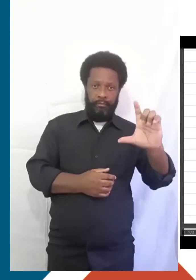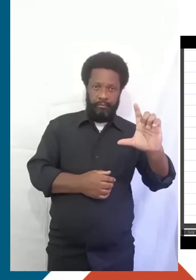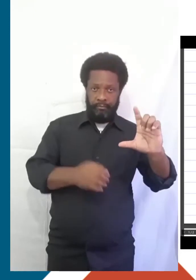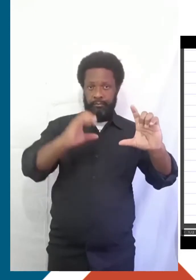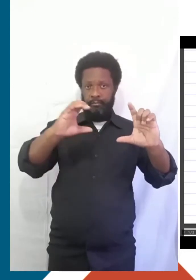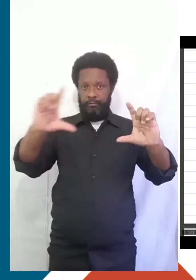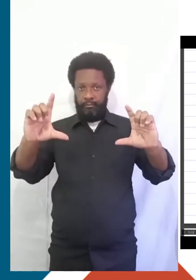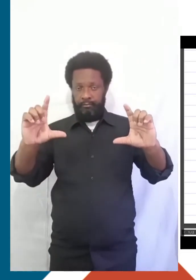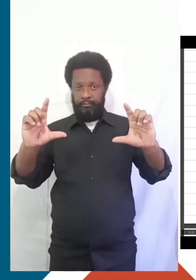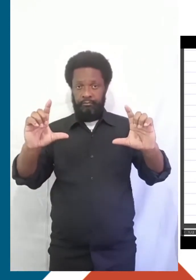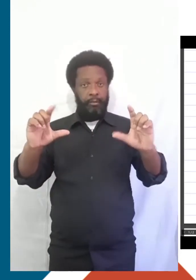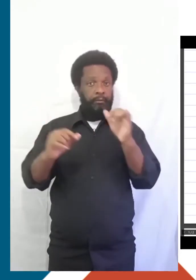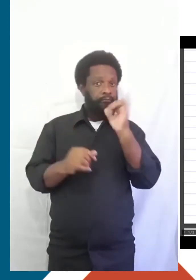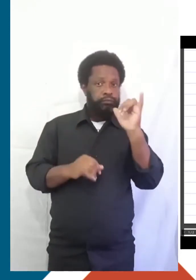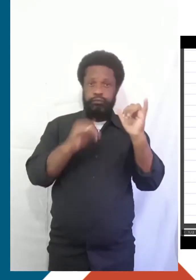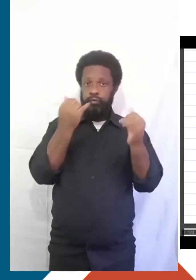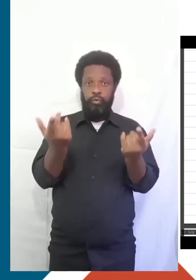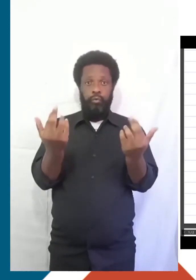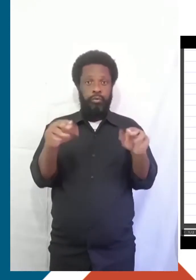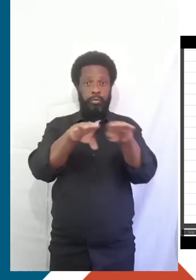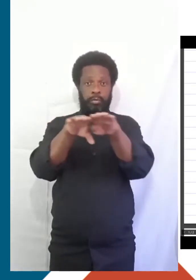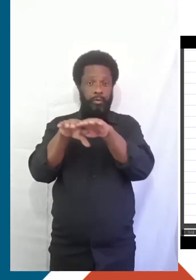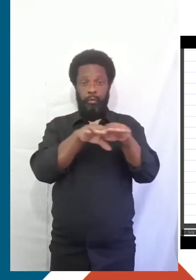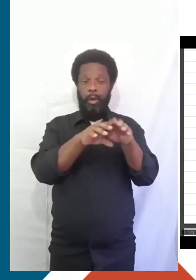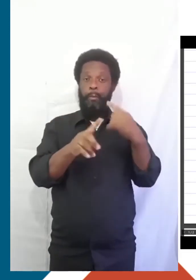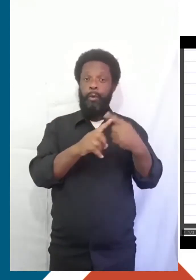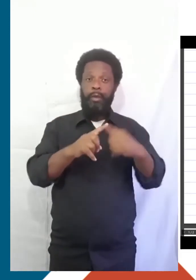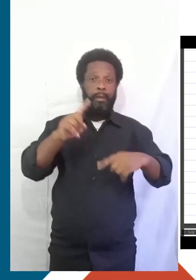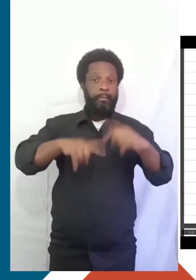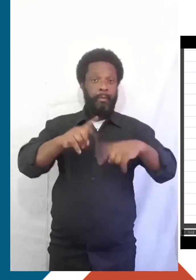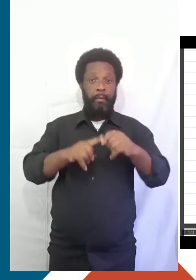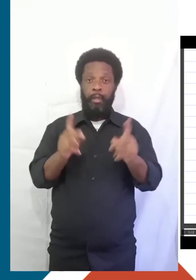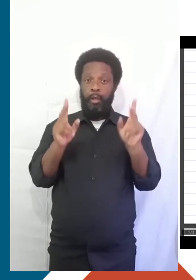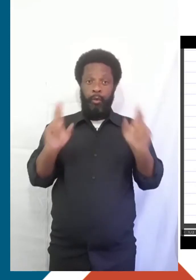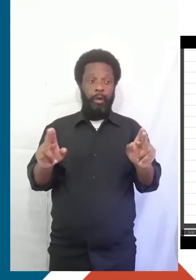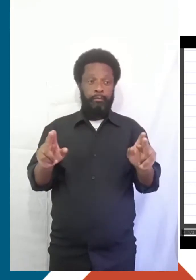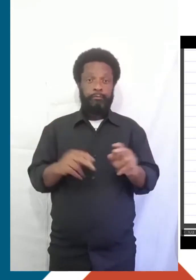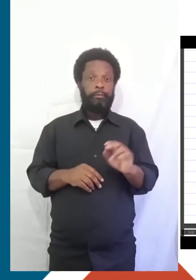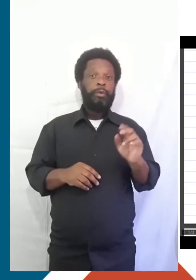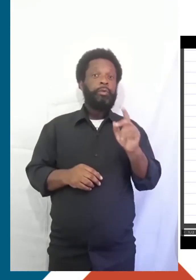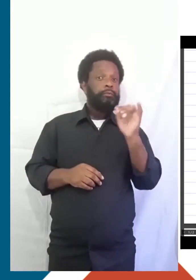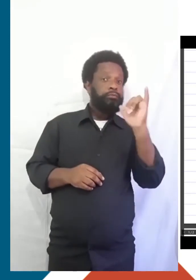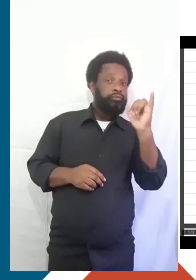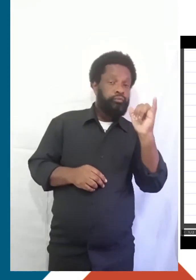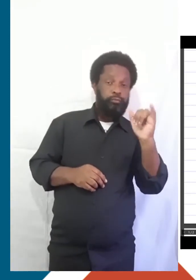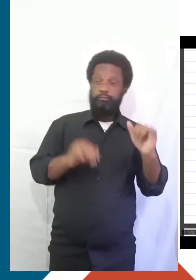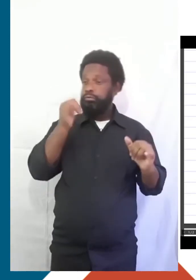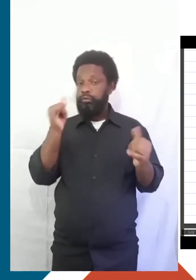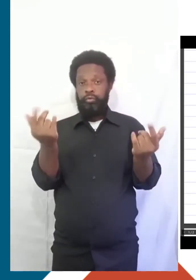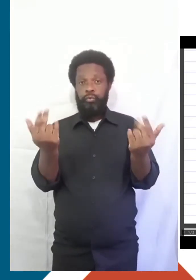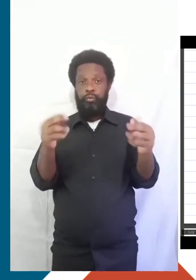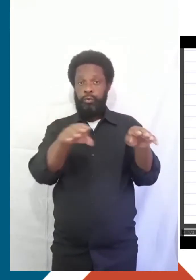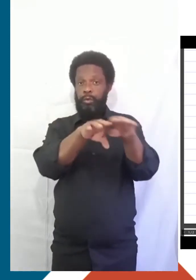Bom, cloro ligado a um cloro. Não há diferença de eletronegatividade, porque eu estou falando do mesmo elemento. A eletronegatividade de um cloro vai